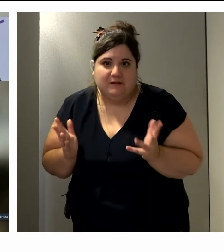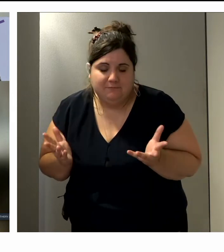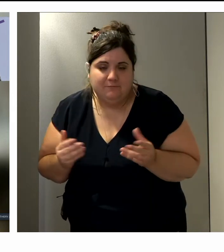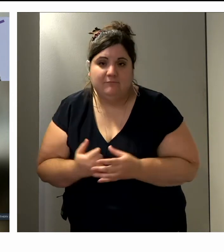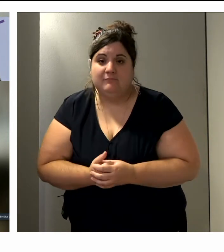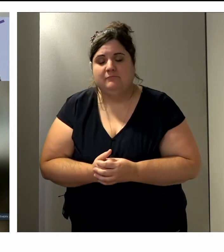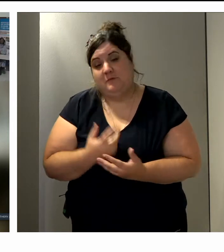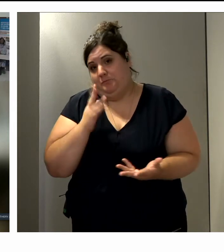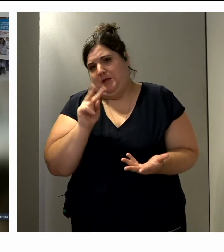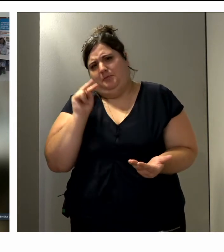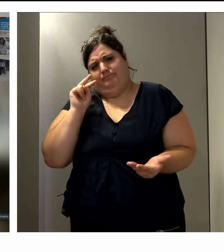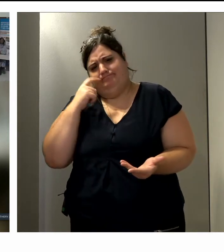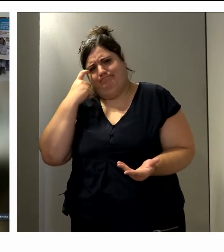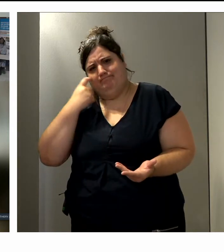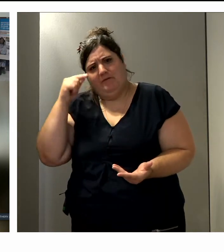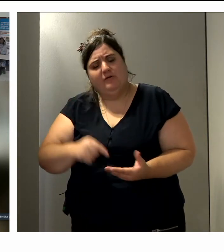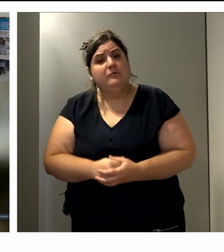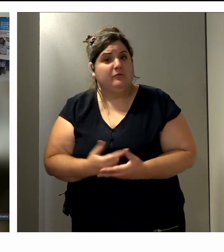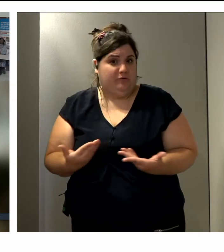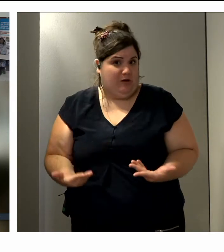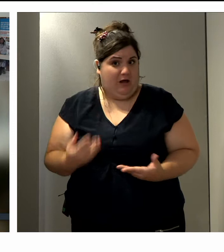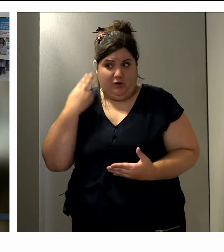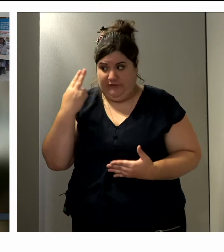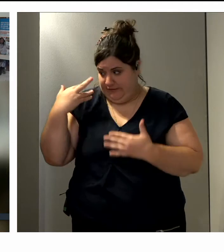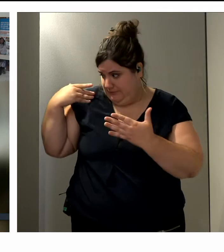une université pour un étudiant en situation de handicap est le preneur de notes.